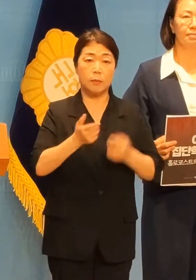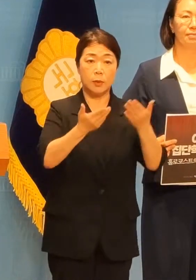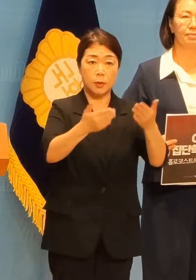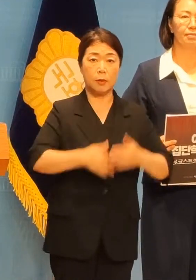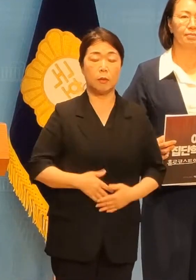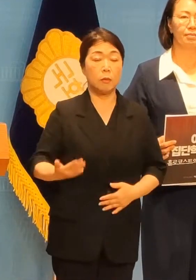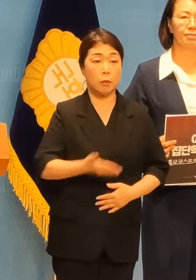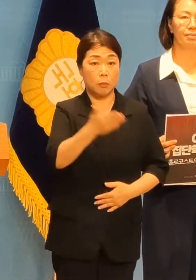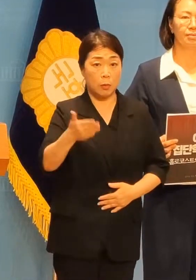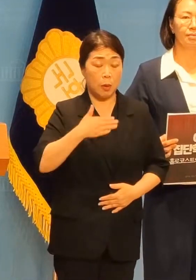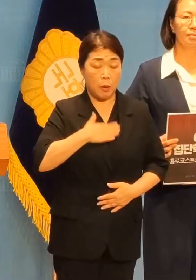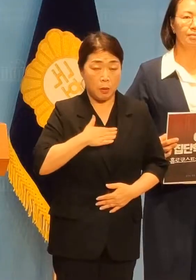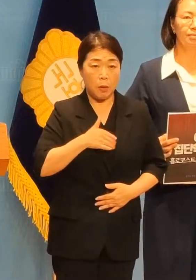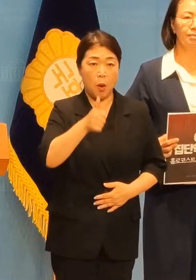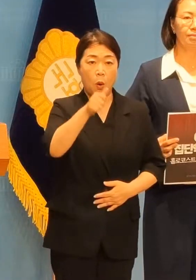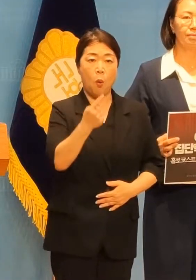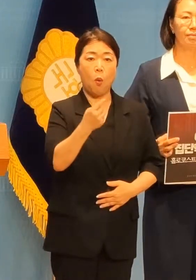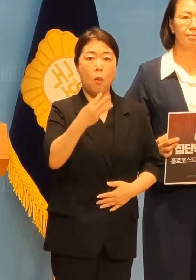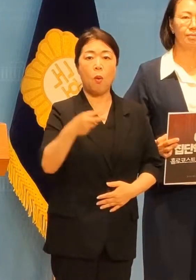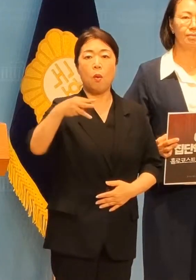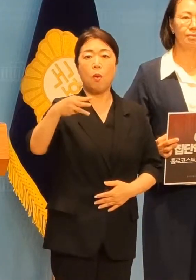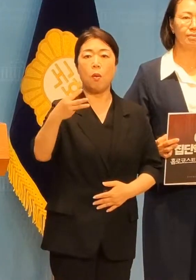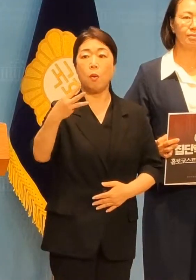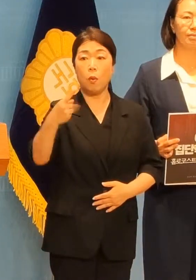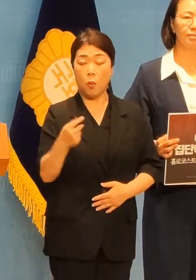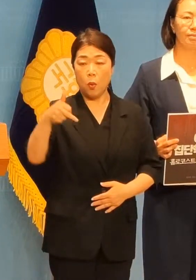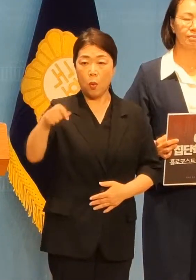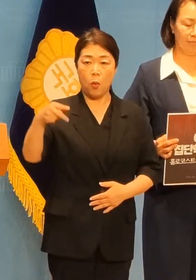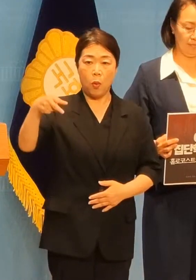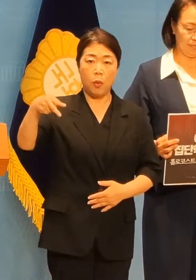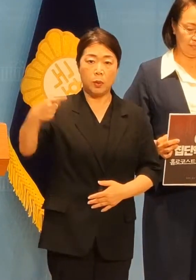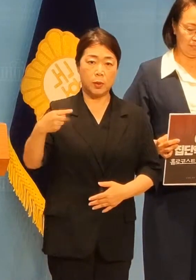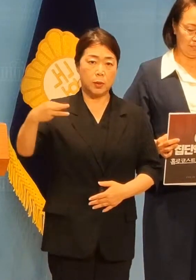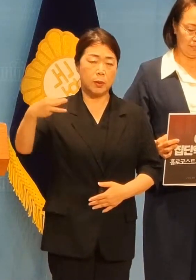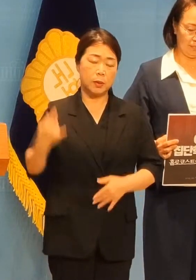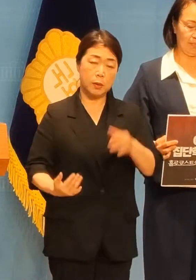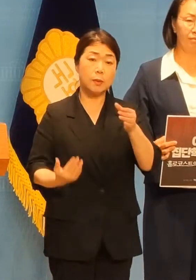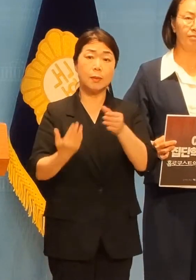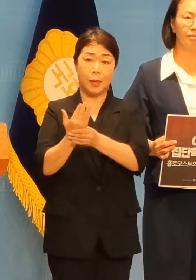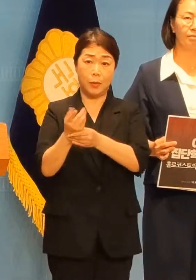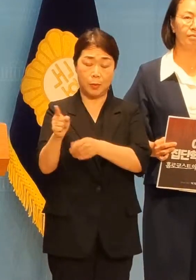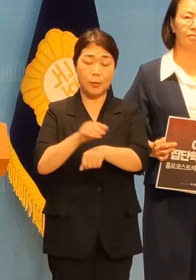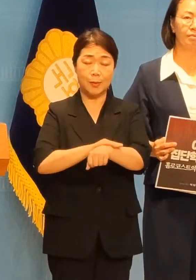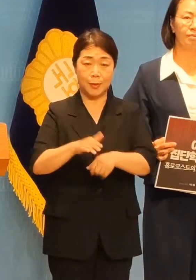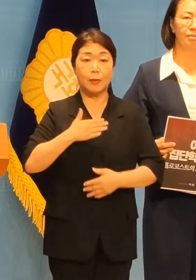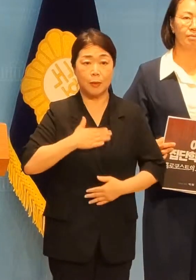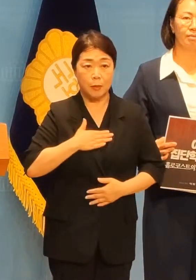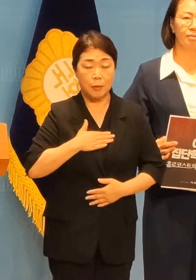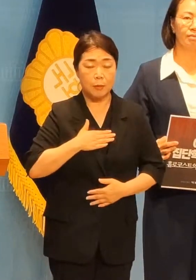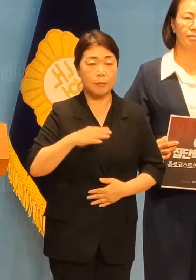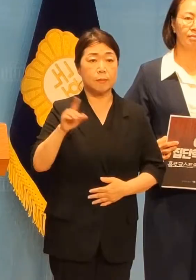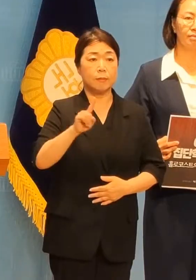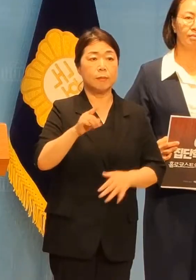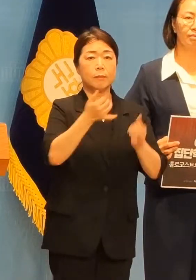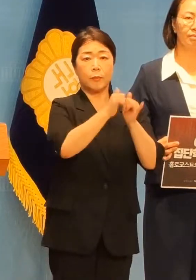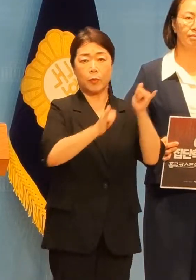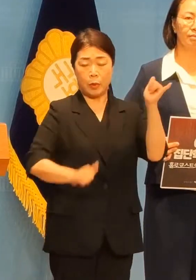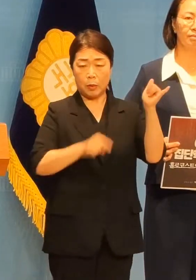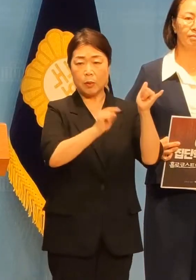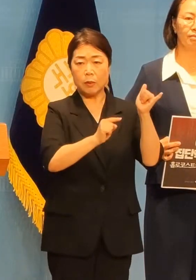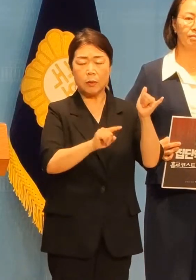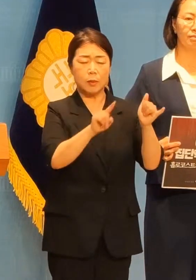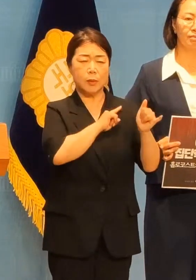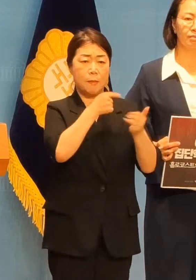여러분들도 홀로코스트를 잘 기억하실 겁니다. 인류 역사상 가장 큰 피해를 입은